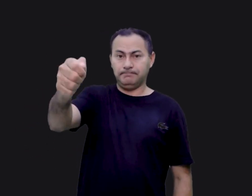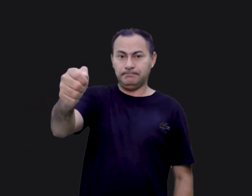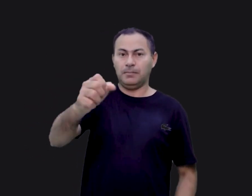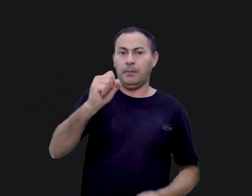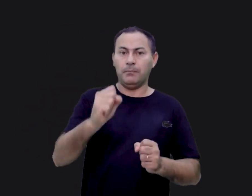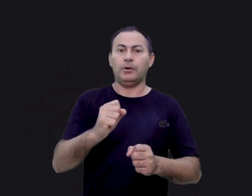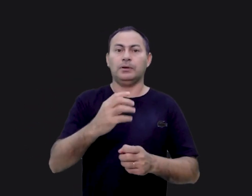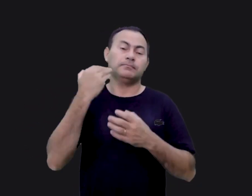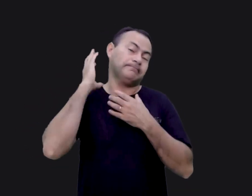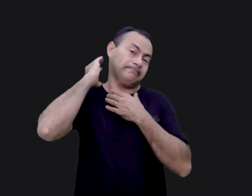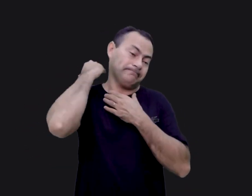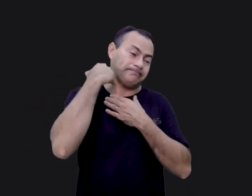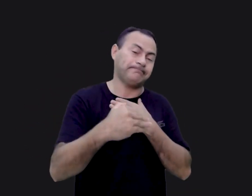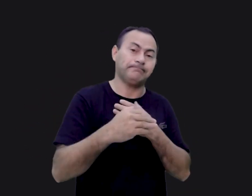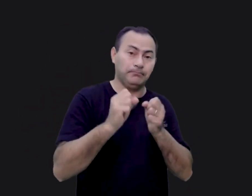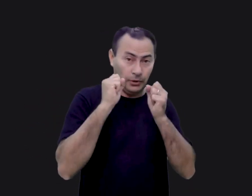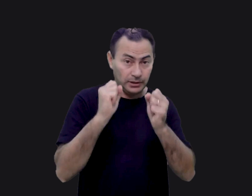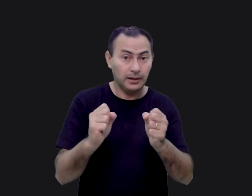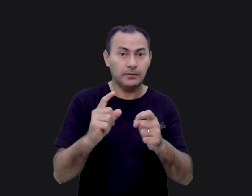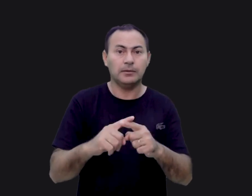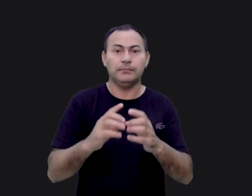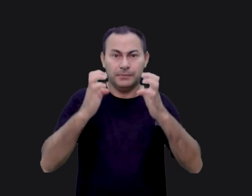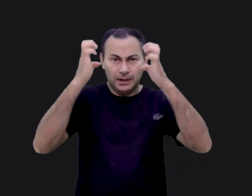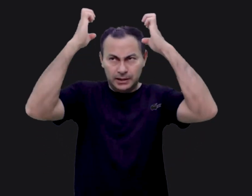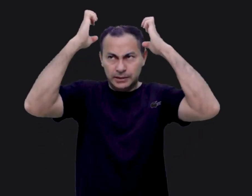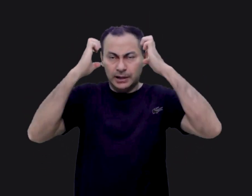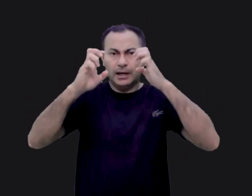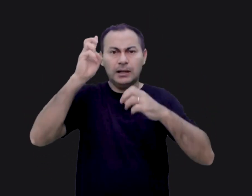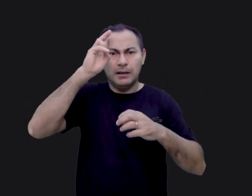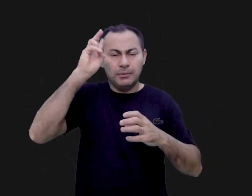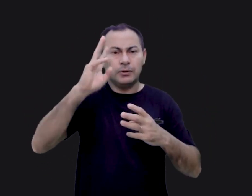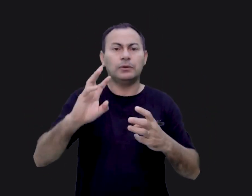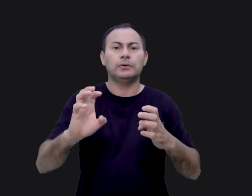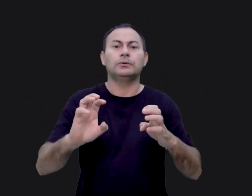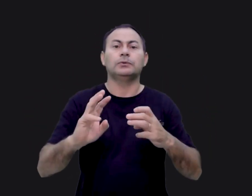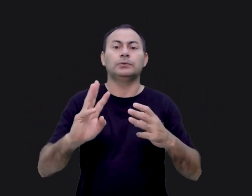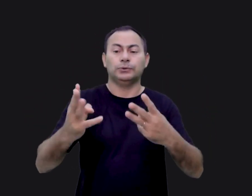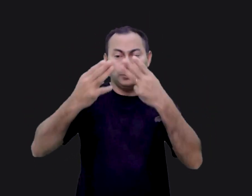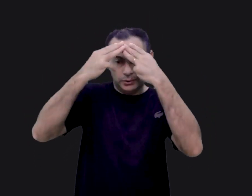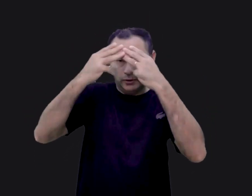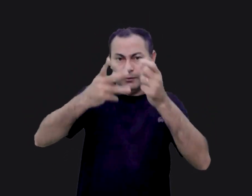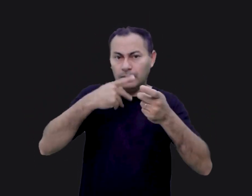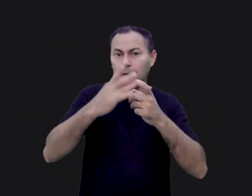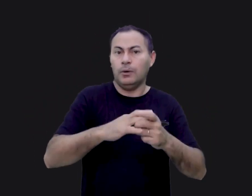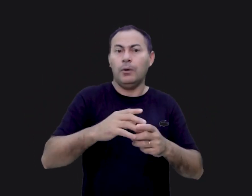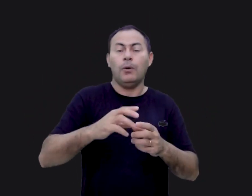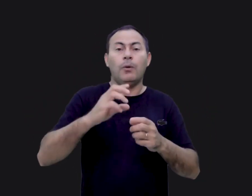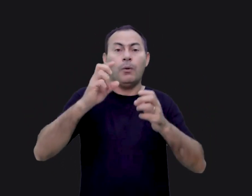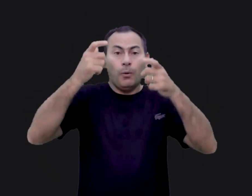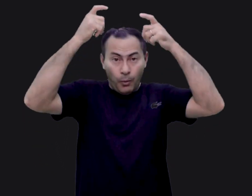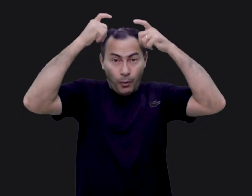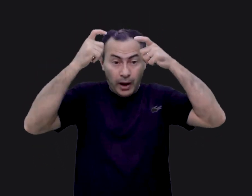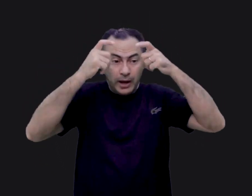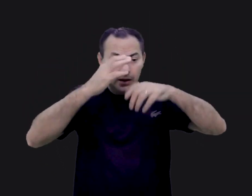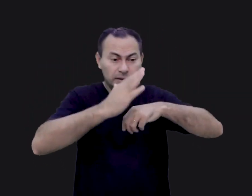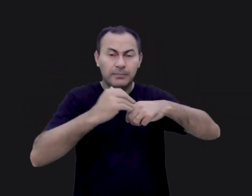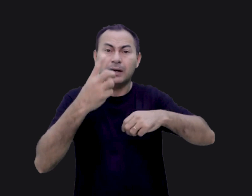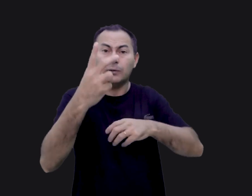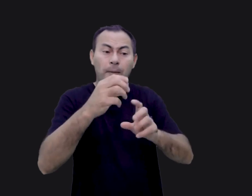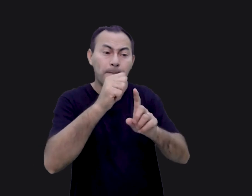essa pessoa, ela poderia ter sua cabeça decepada. Esther lembrou aos judeus esse fato. Ela disse, o rei não tem me chamado há 2 meses?